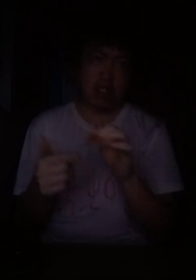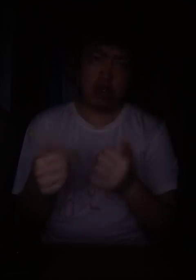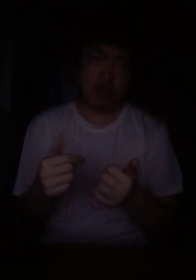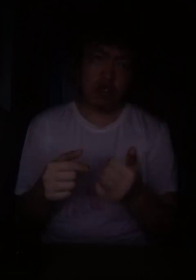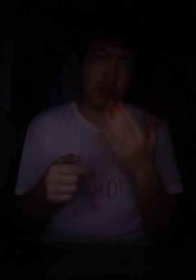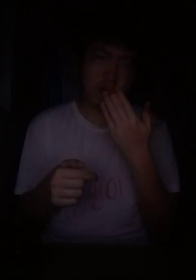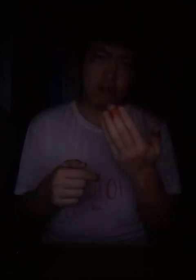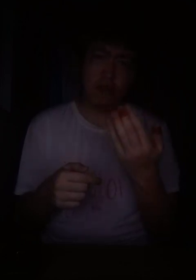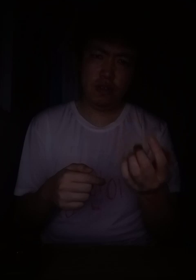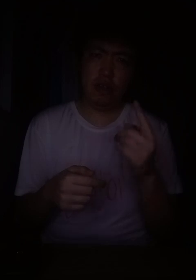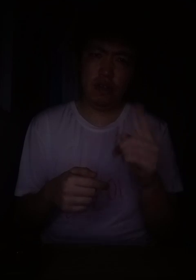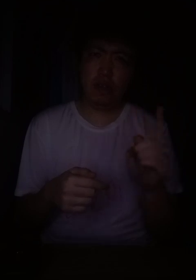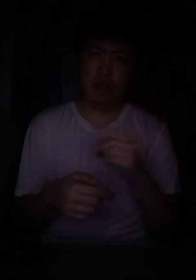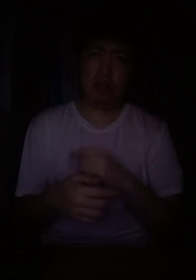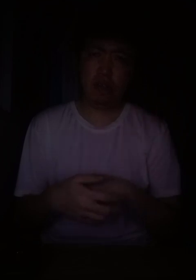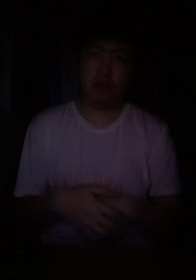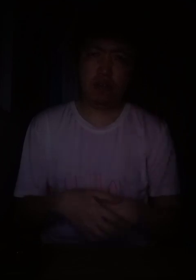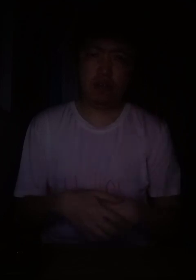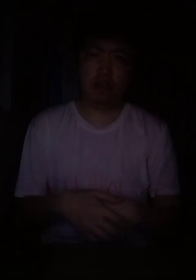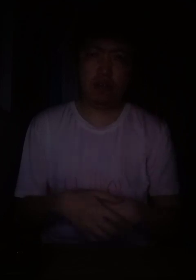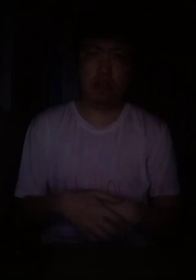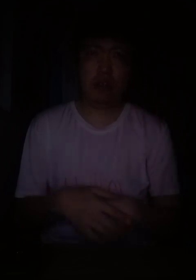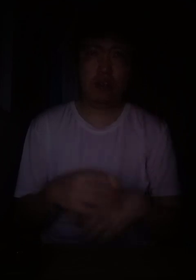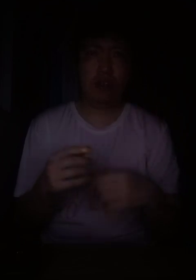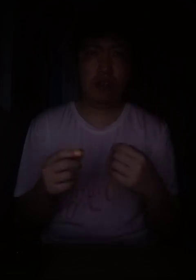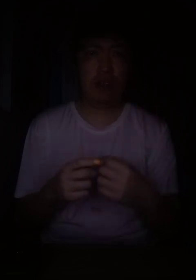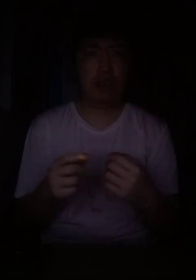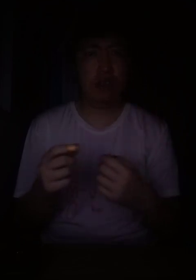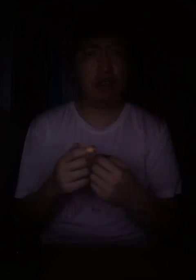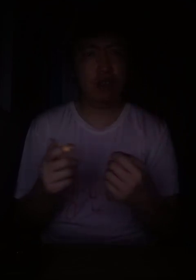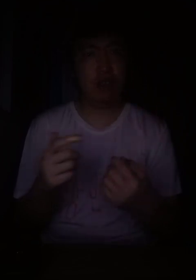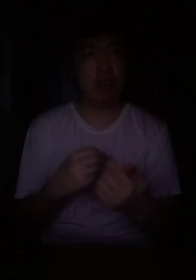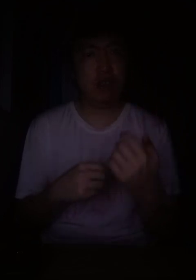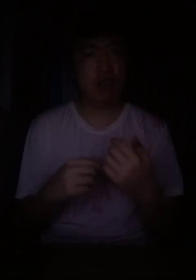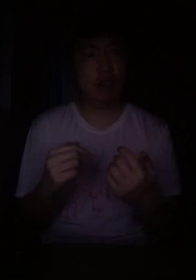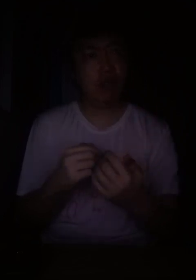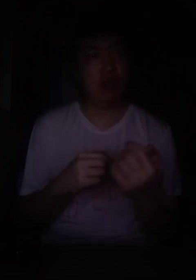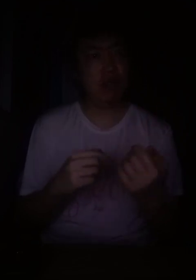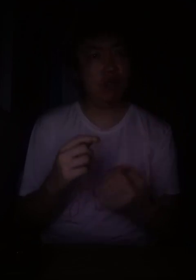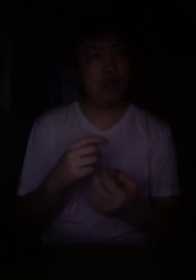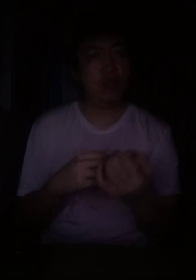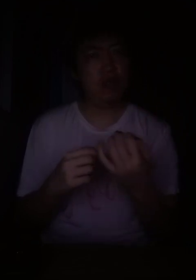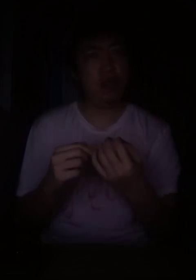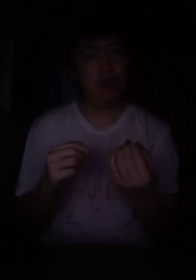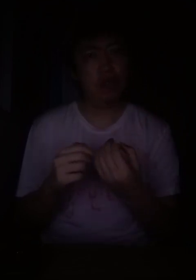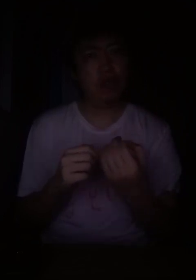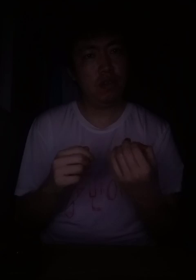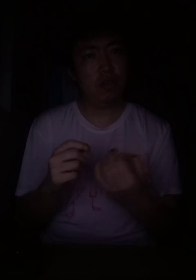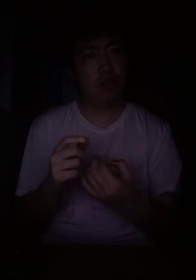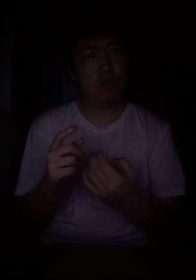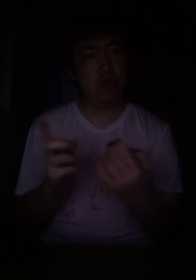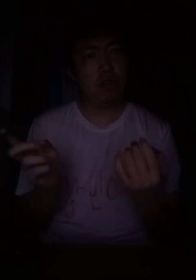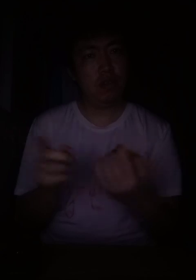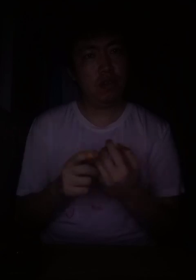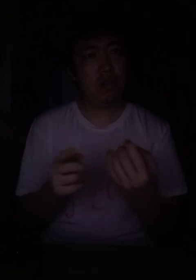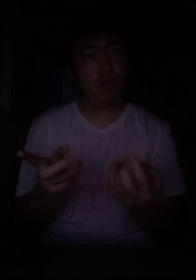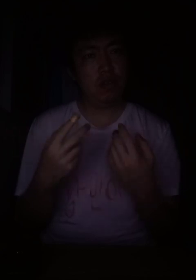거예요. 그러니까 이번에 그 투견 단속 그 장에서 구조된